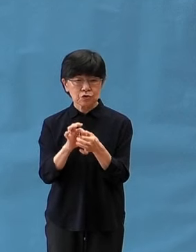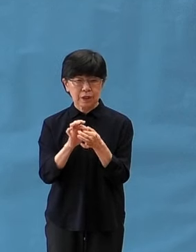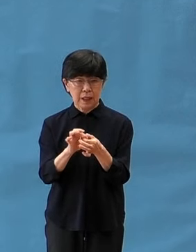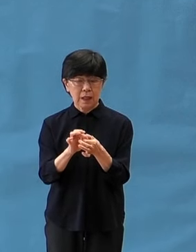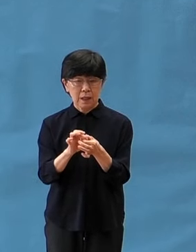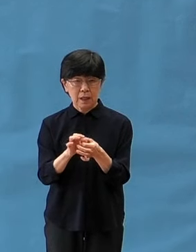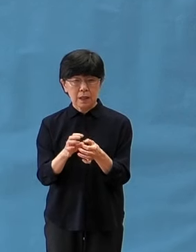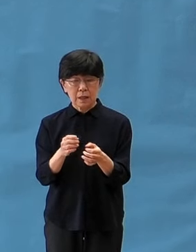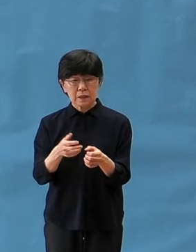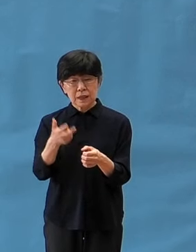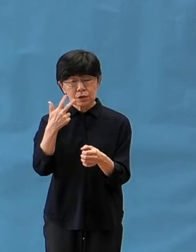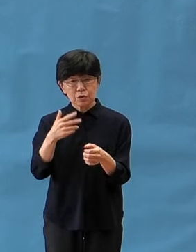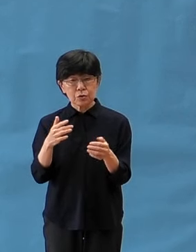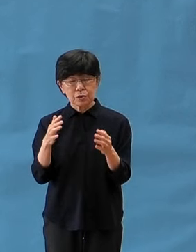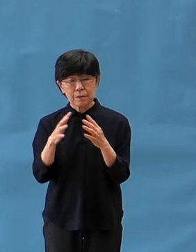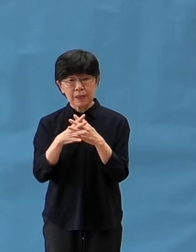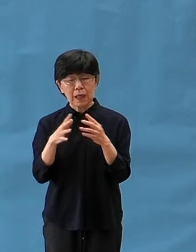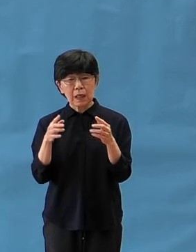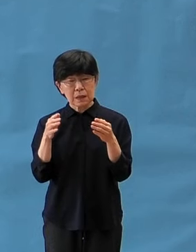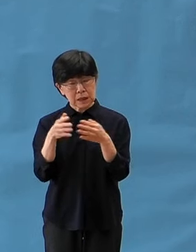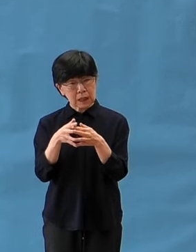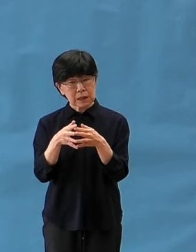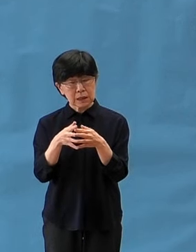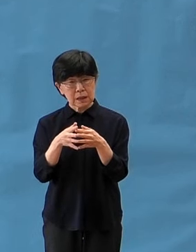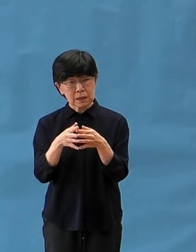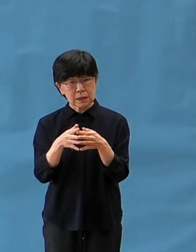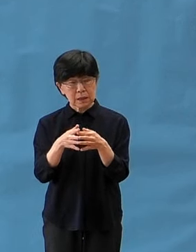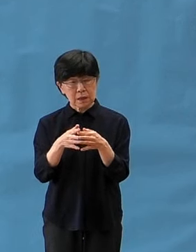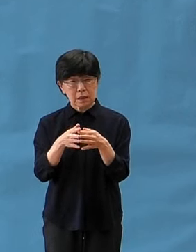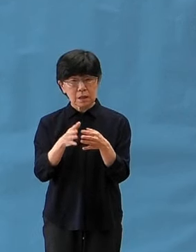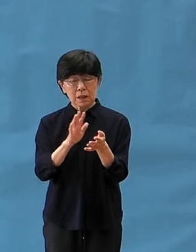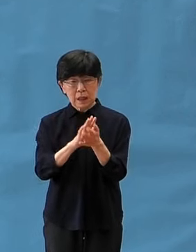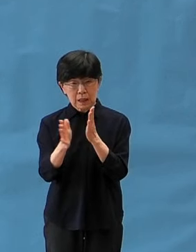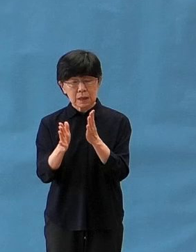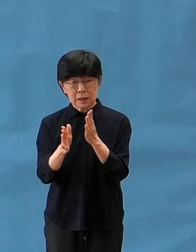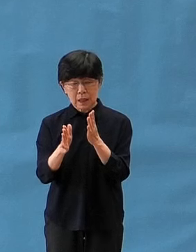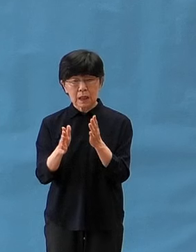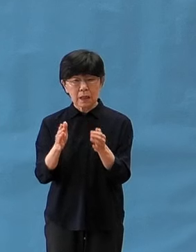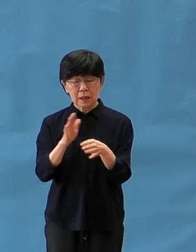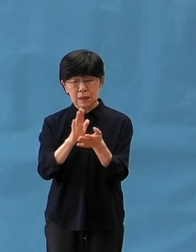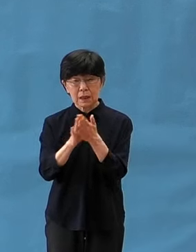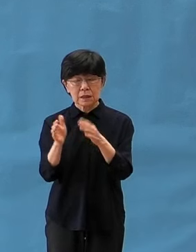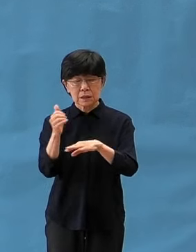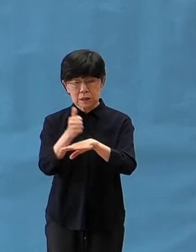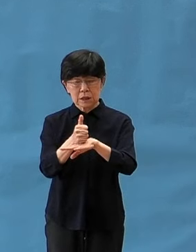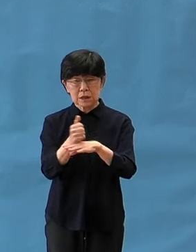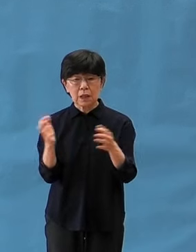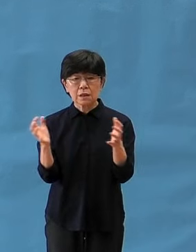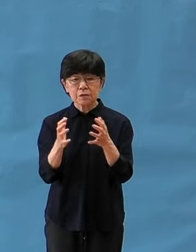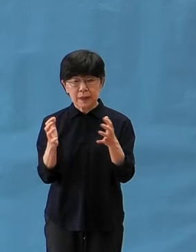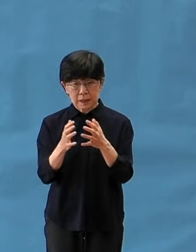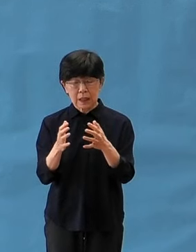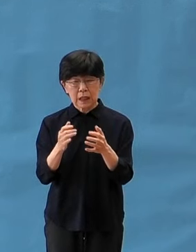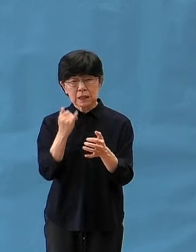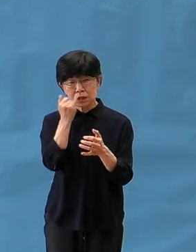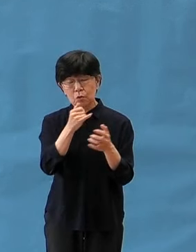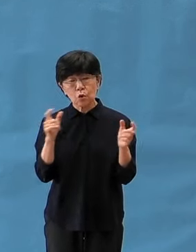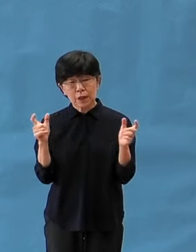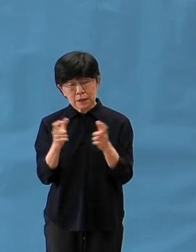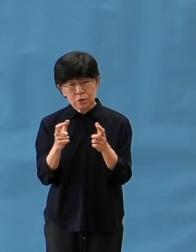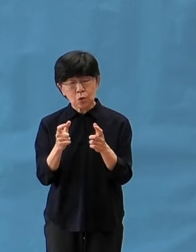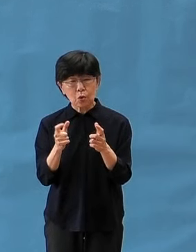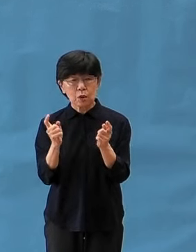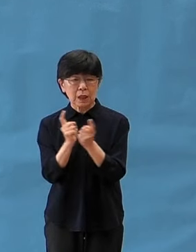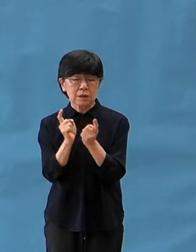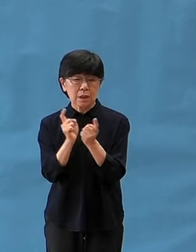宮崎県で丸山知事含む知事同盟が集まって人口減少問題に関する緊急アピールを採択したことと思います。東京一極